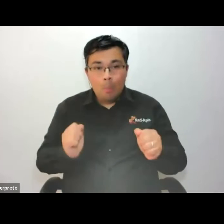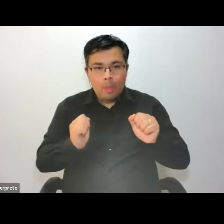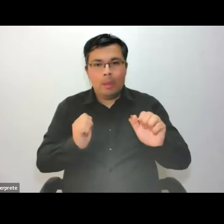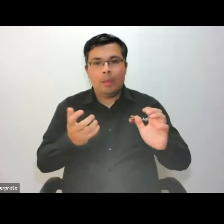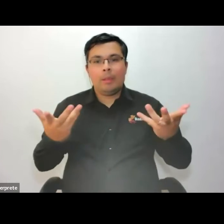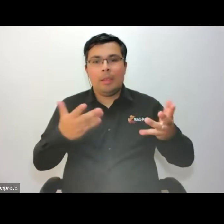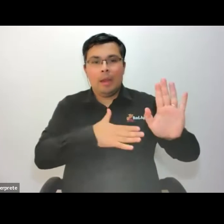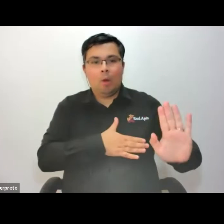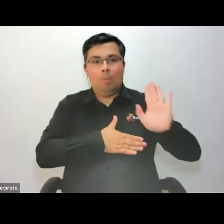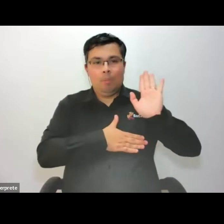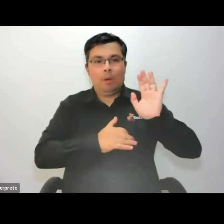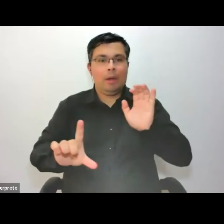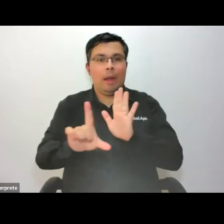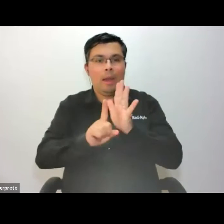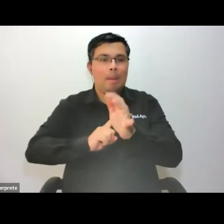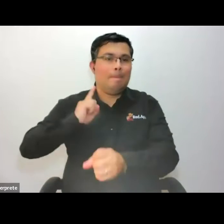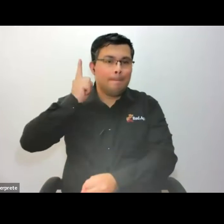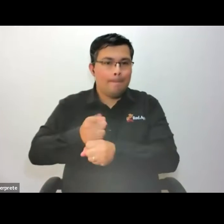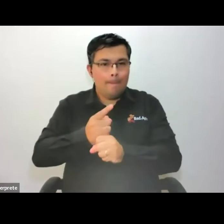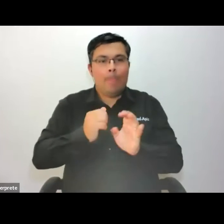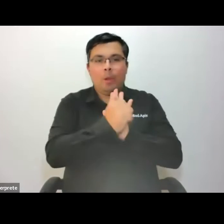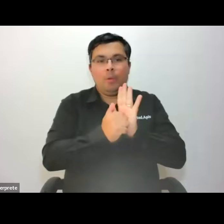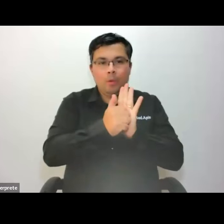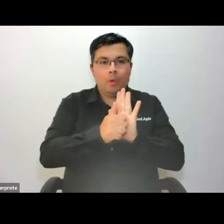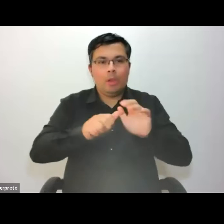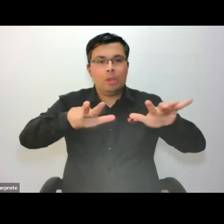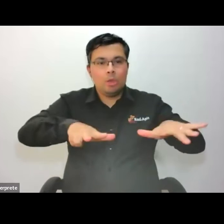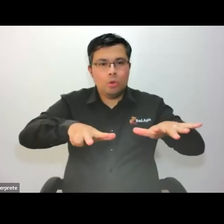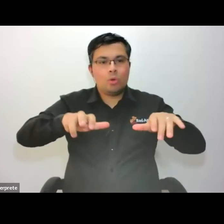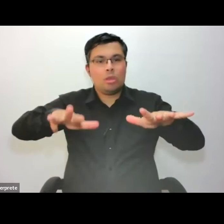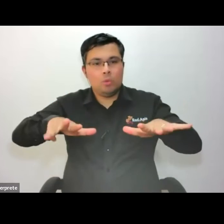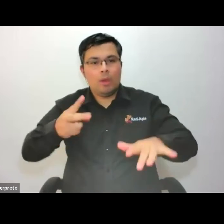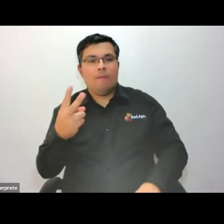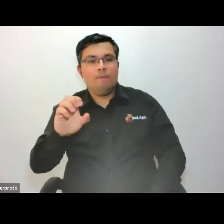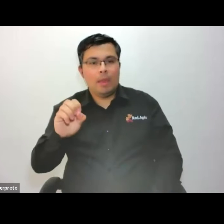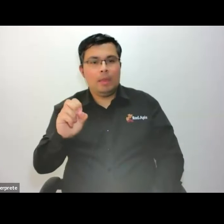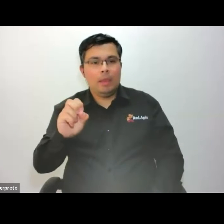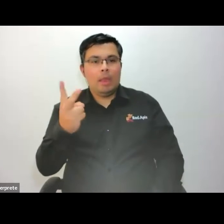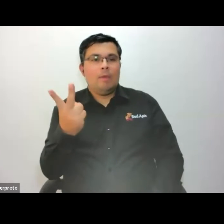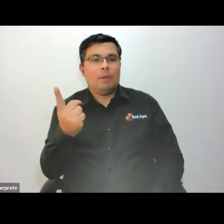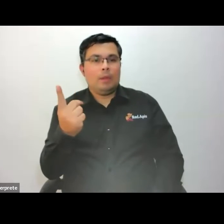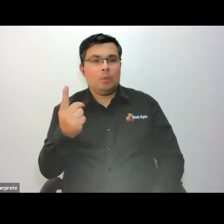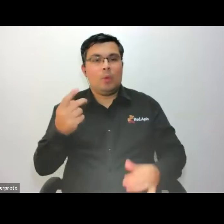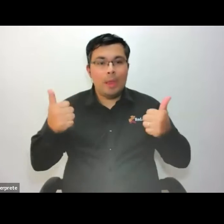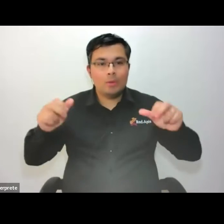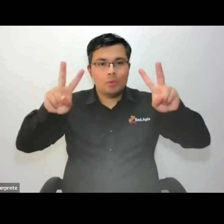para educación en el artículo 18, 19, 20 y 21. Eso de manera general.